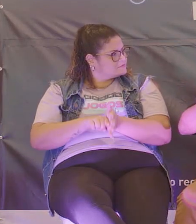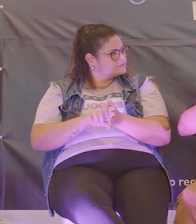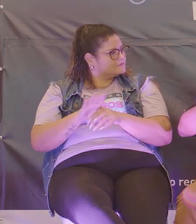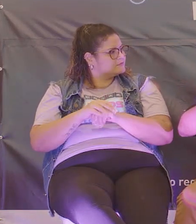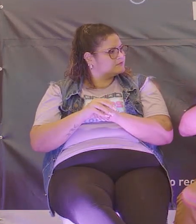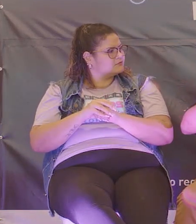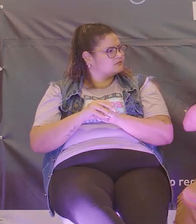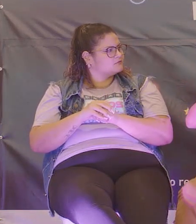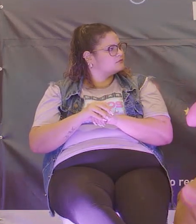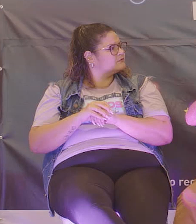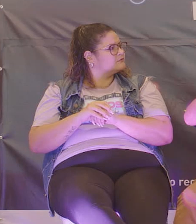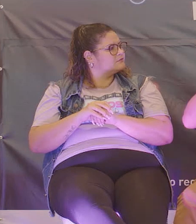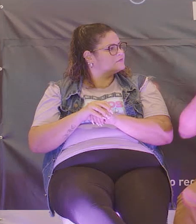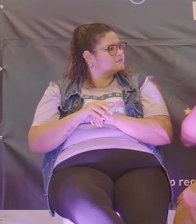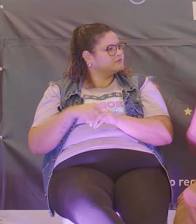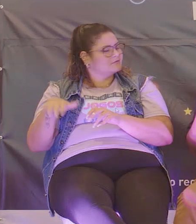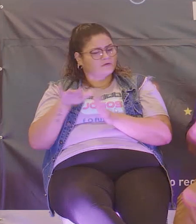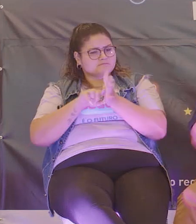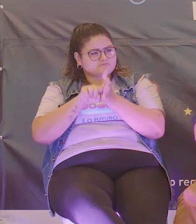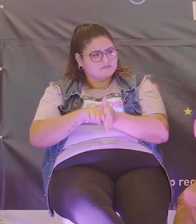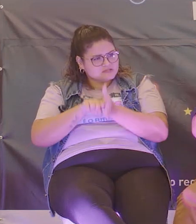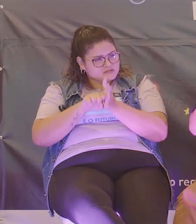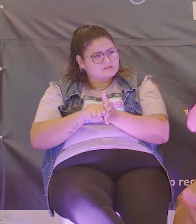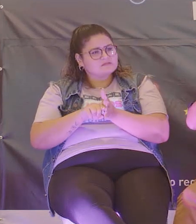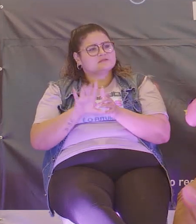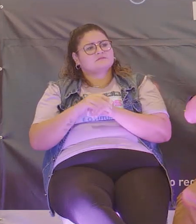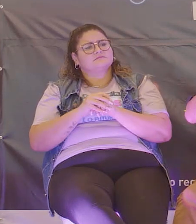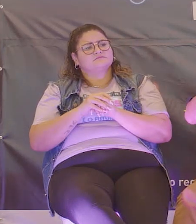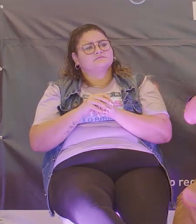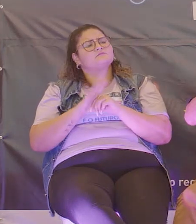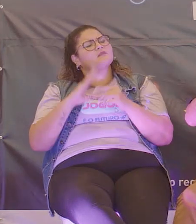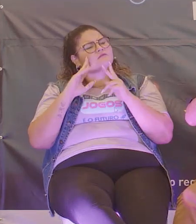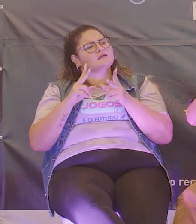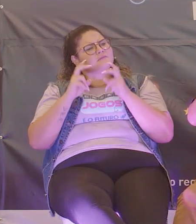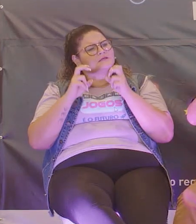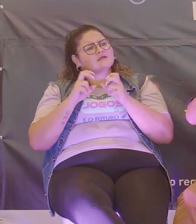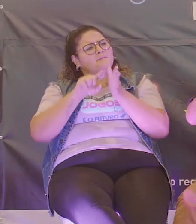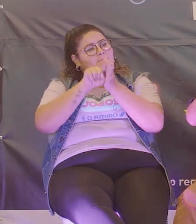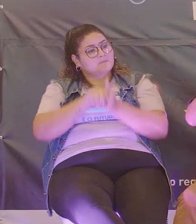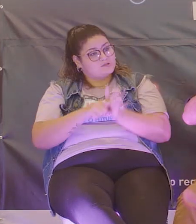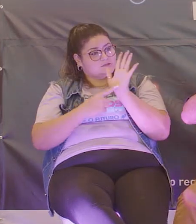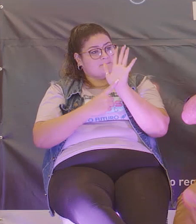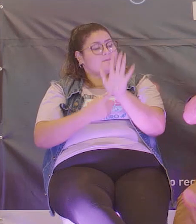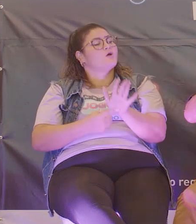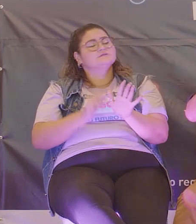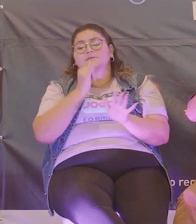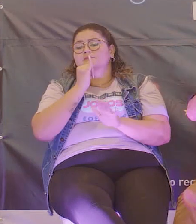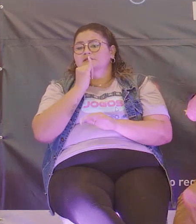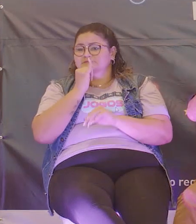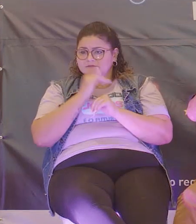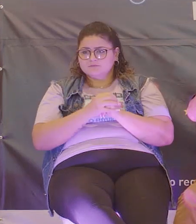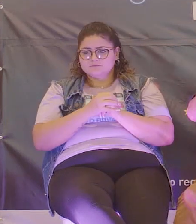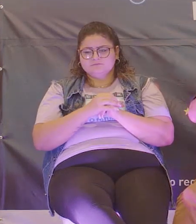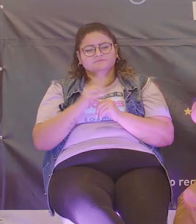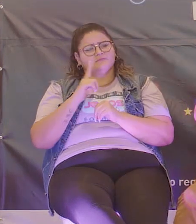nesse universo de pesquisas e tudo mais. E aí você pega pesquisas que mostram que, por exemplo,